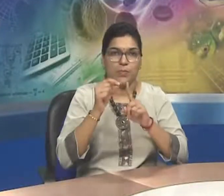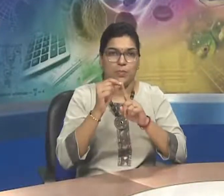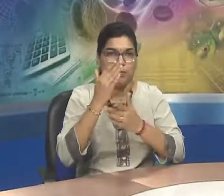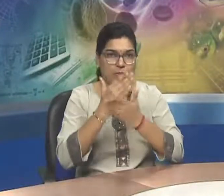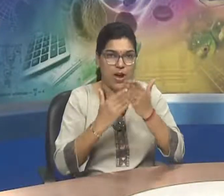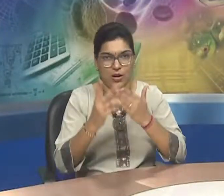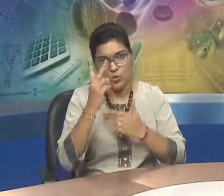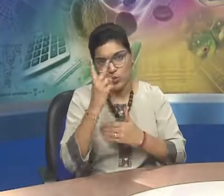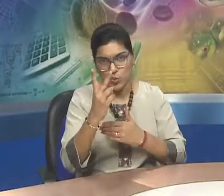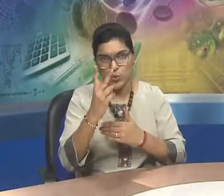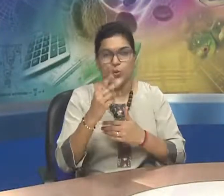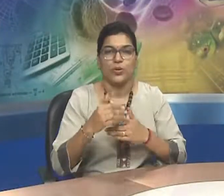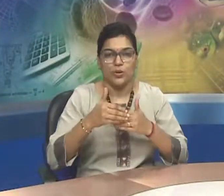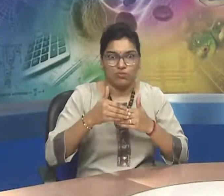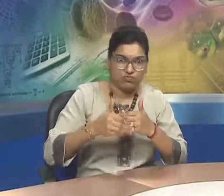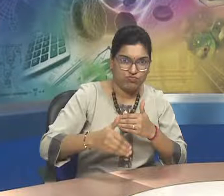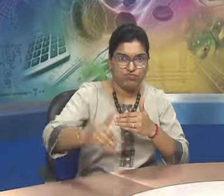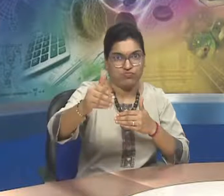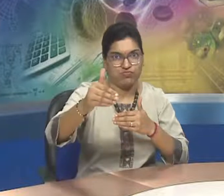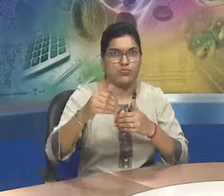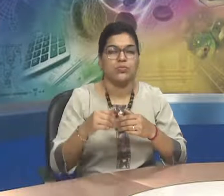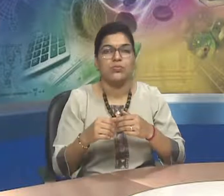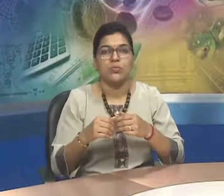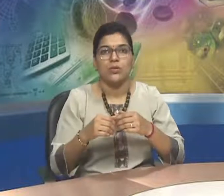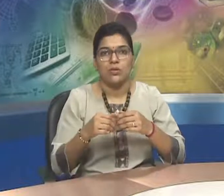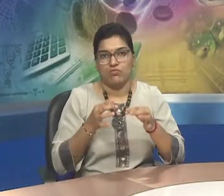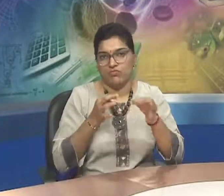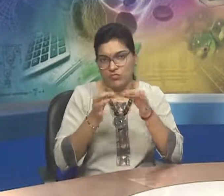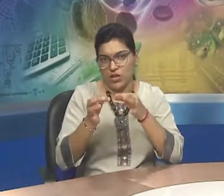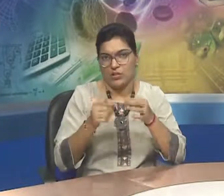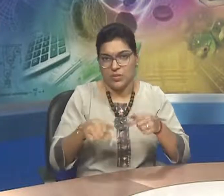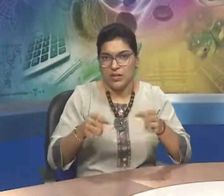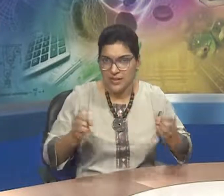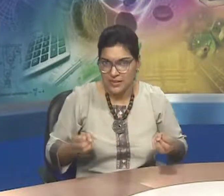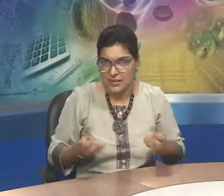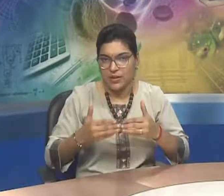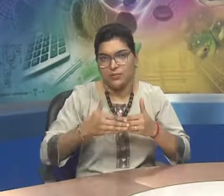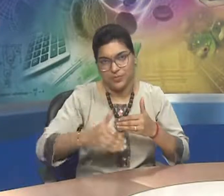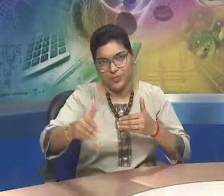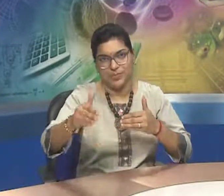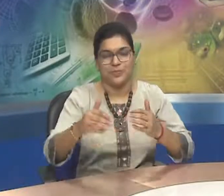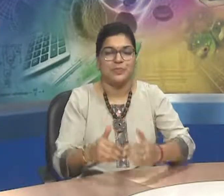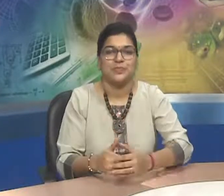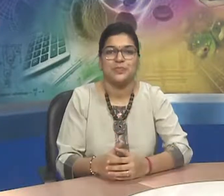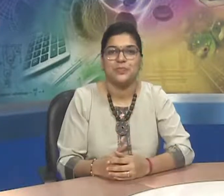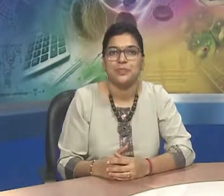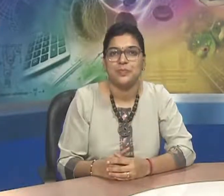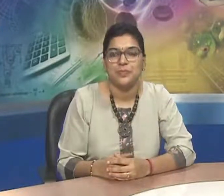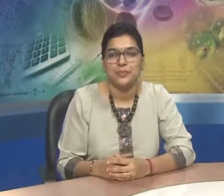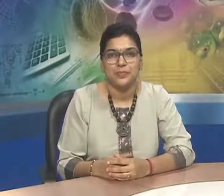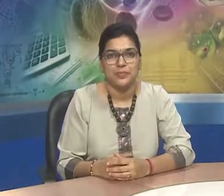Now, we would be beginning the part 2 explanation from here onwards.